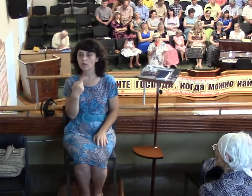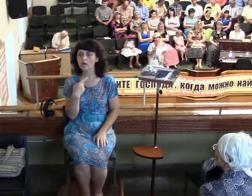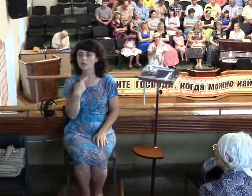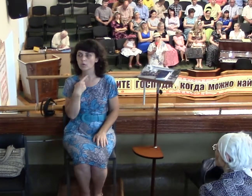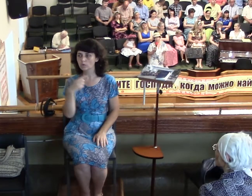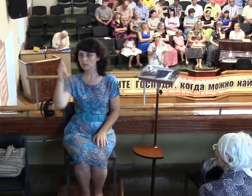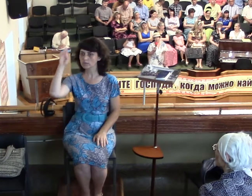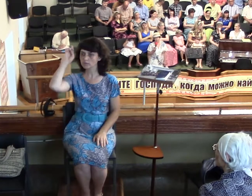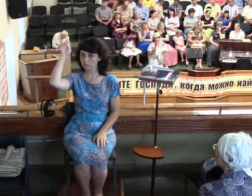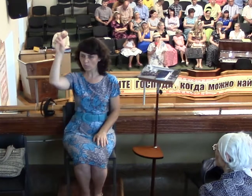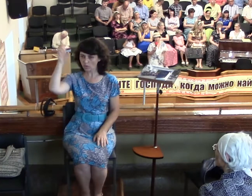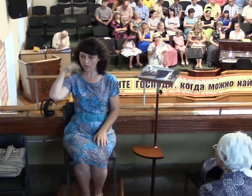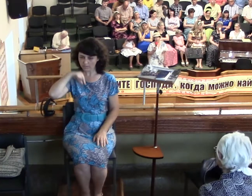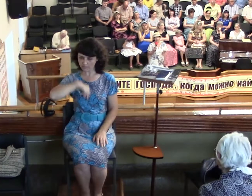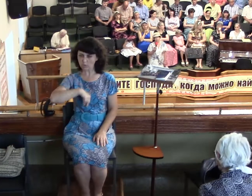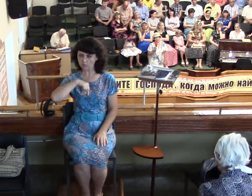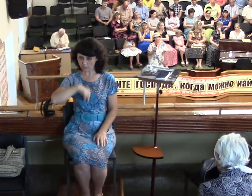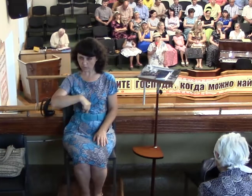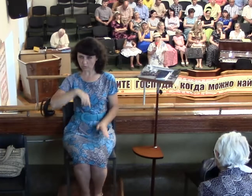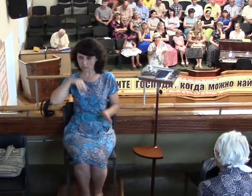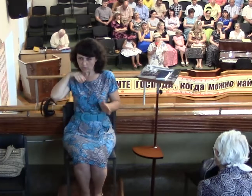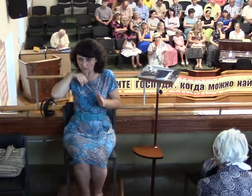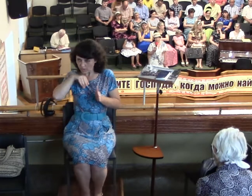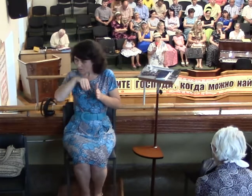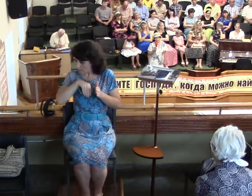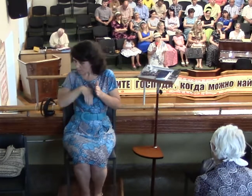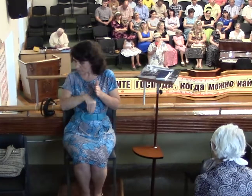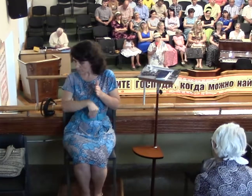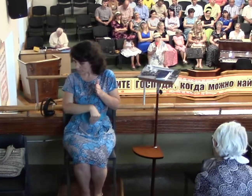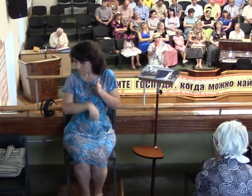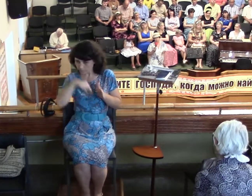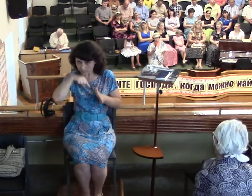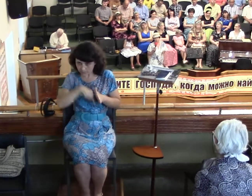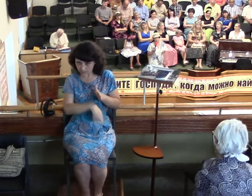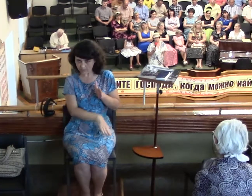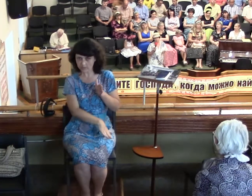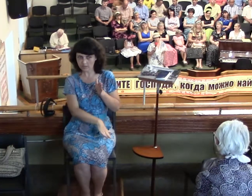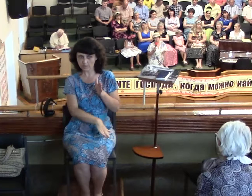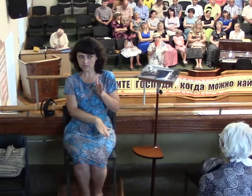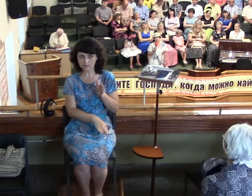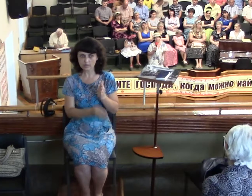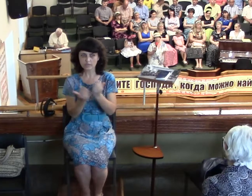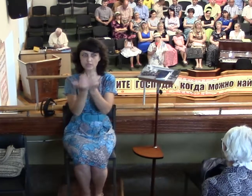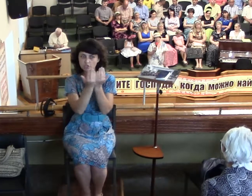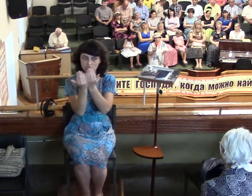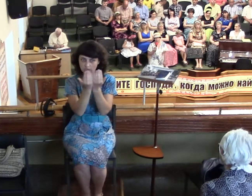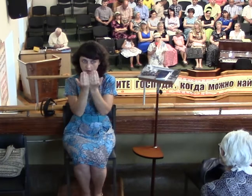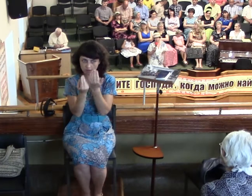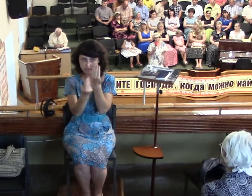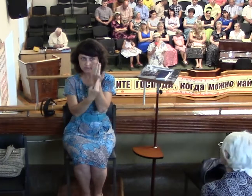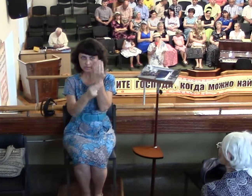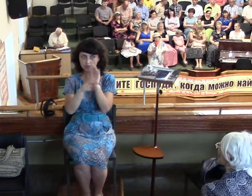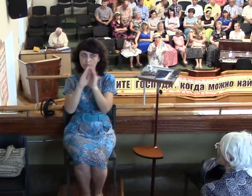Библию от самого начала, до строк последних, ничего не пропустив. Не допускайте